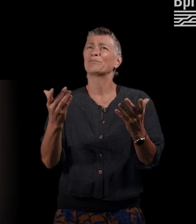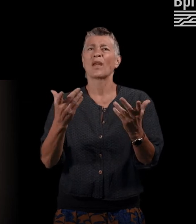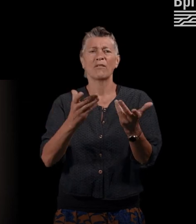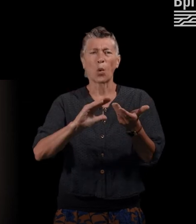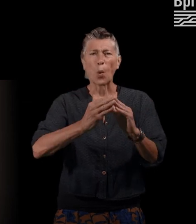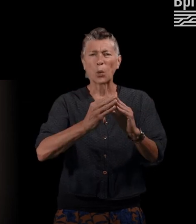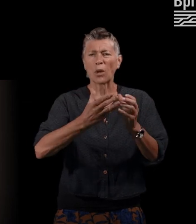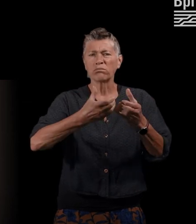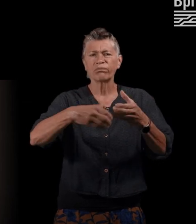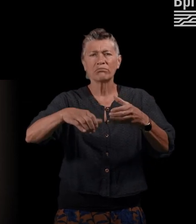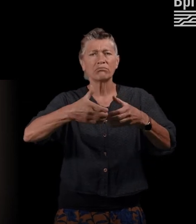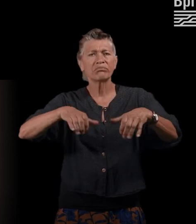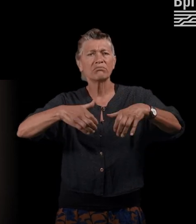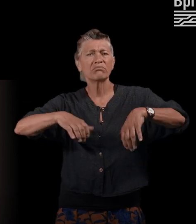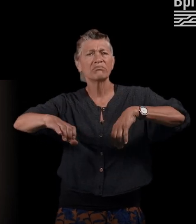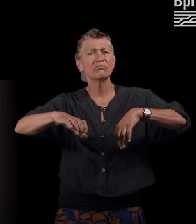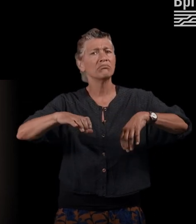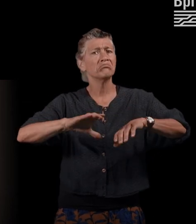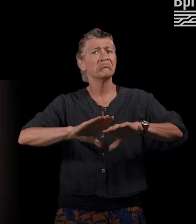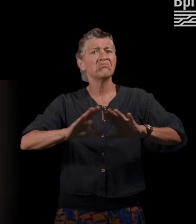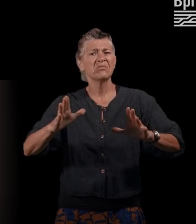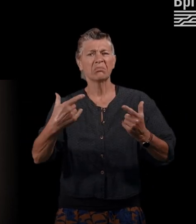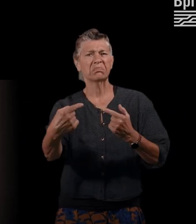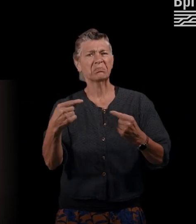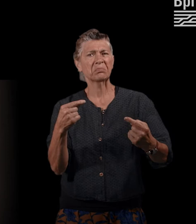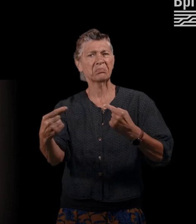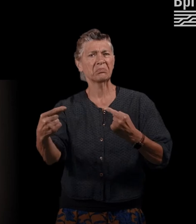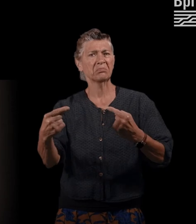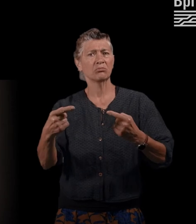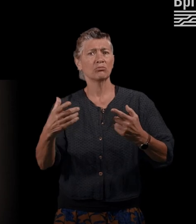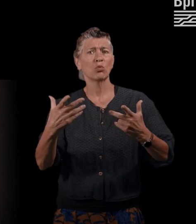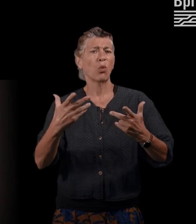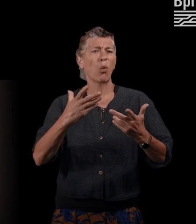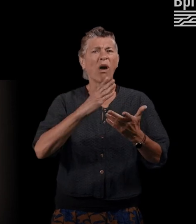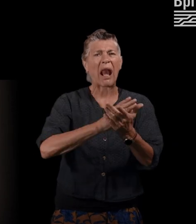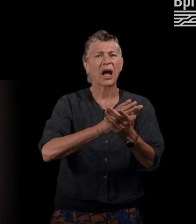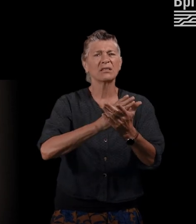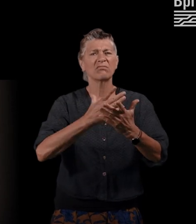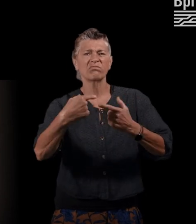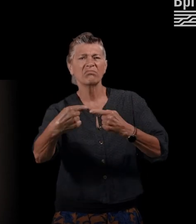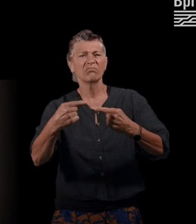communautés qui étaient les unes contre les autres ou des classes qui étaient les unes contre les autres. Et vous le disiez, c'est que